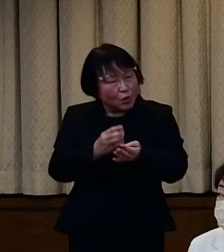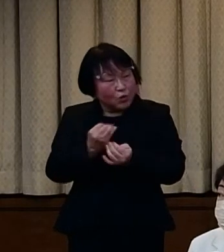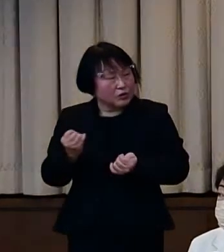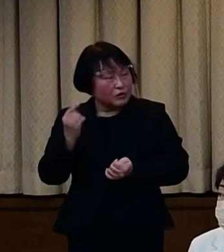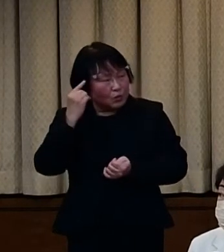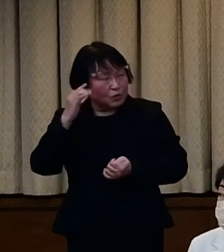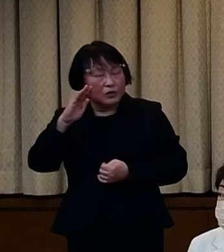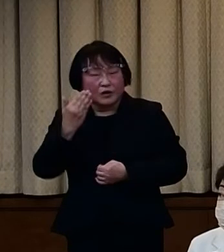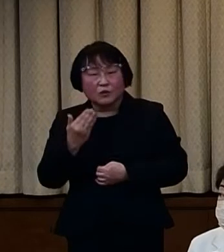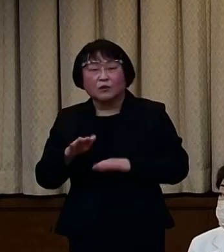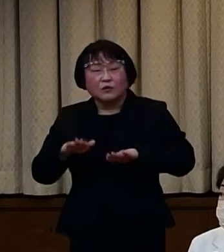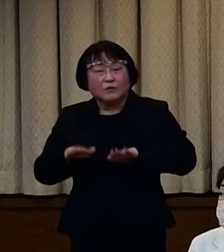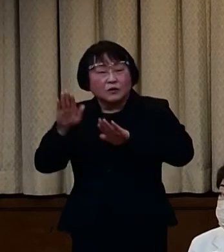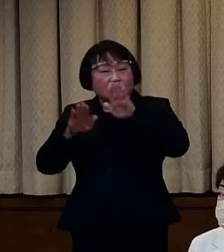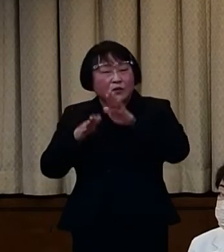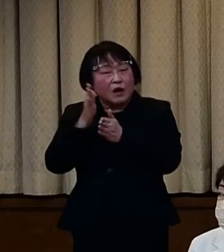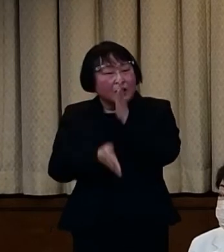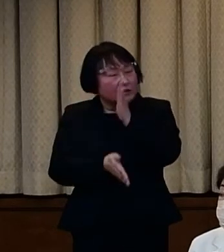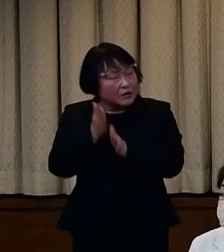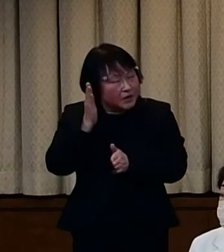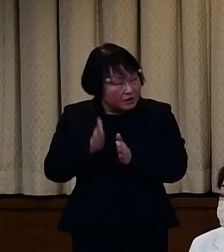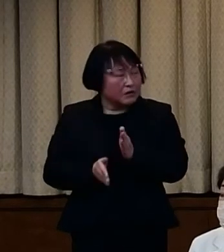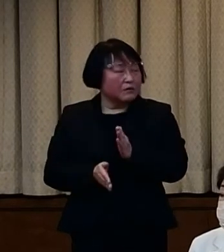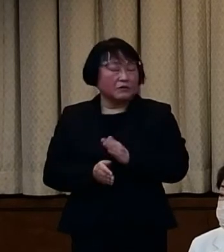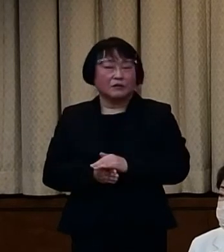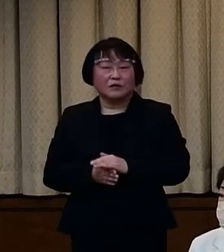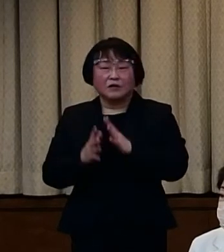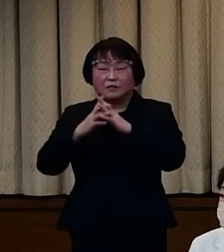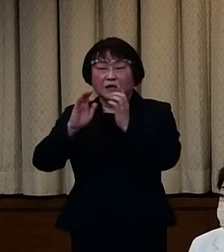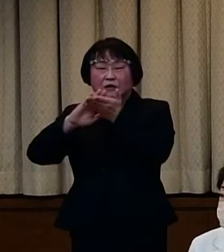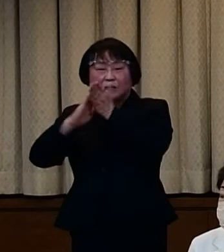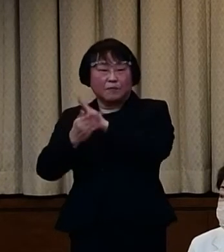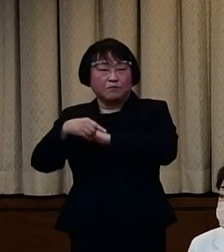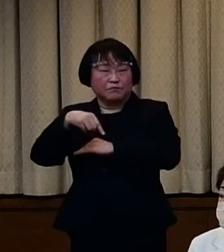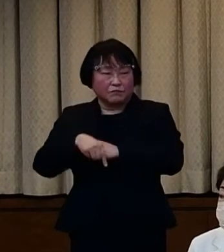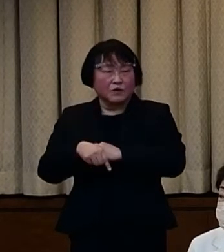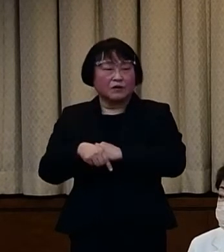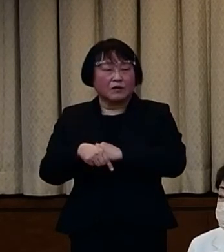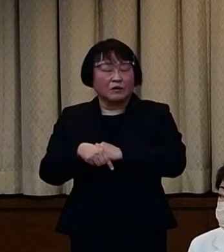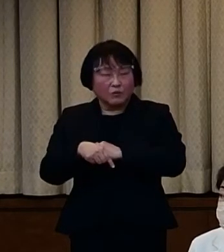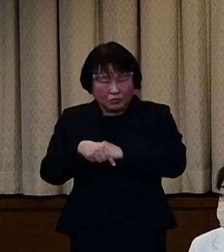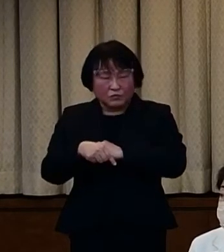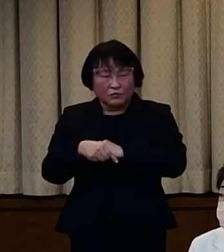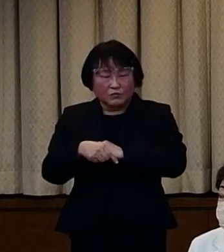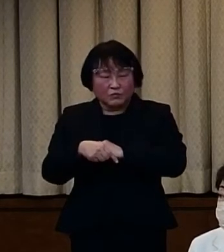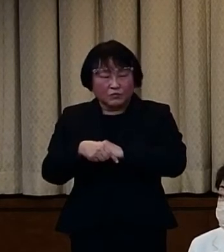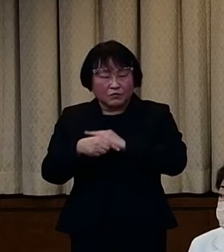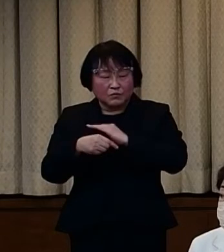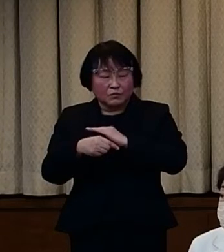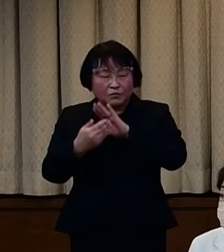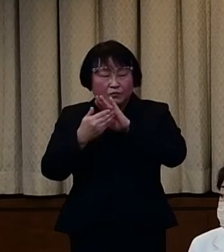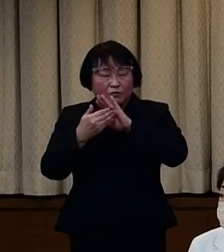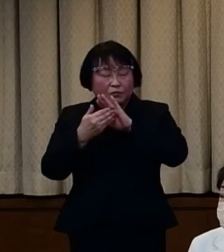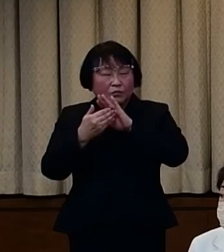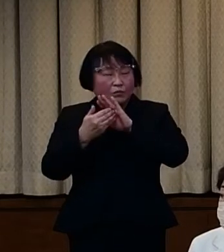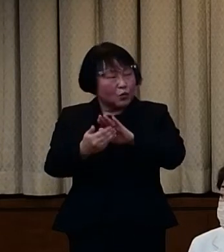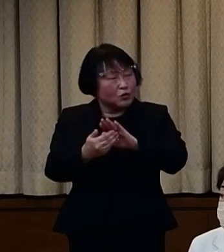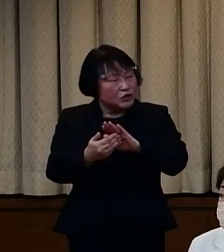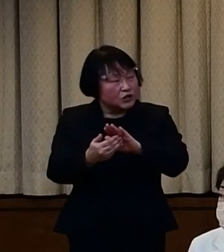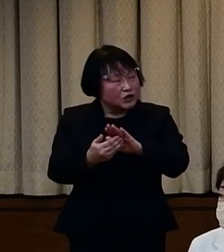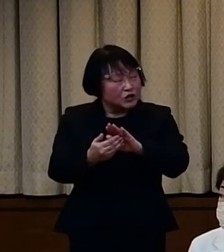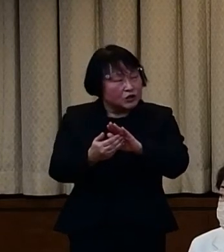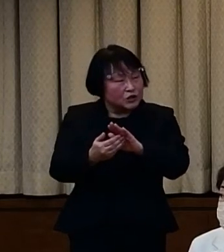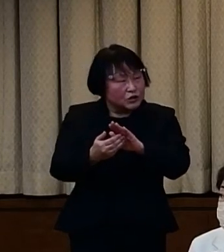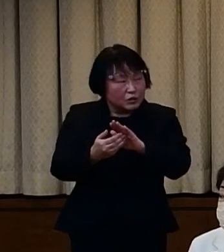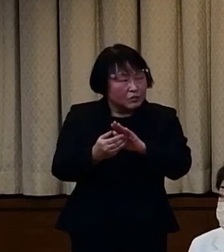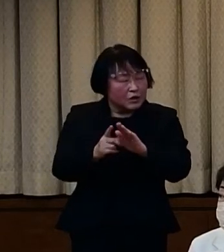ているんですが、この状況を改めて踏まえて の宮城県としてのまん延重点措置のです、ね、適用 の今の考え方、すみません、